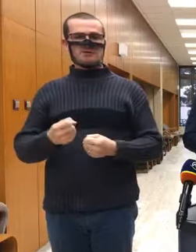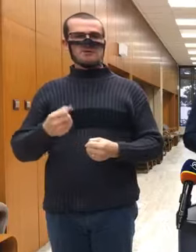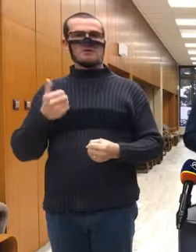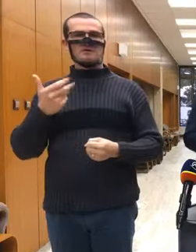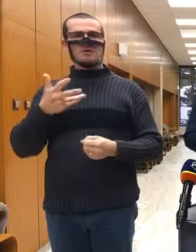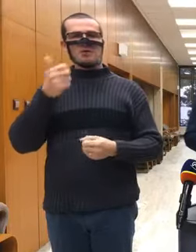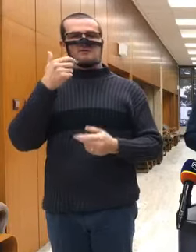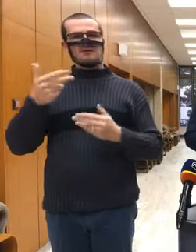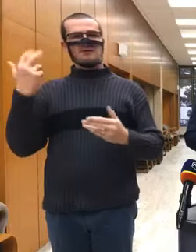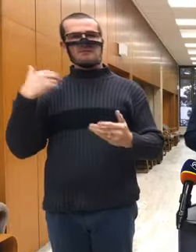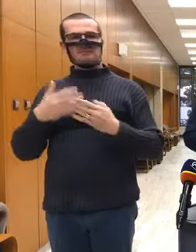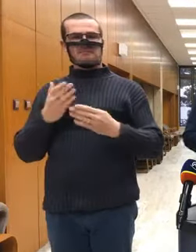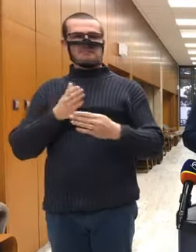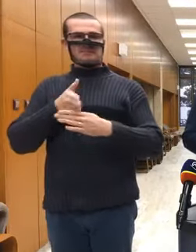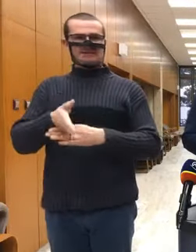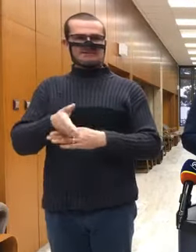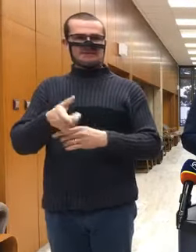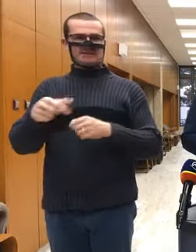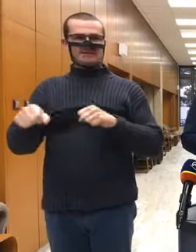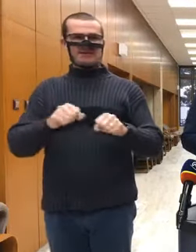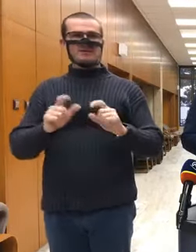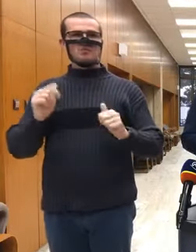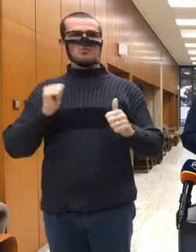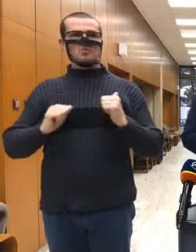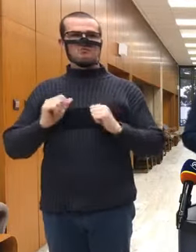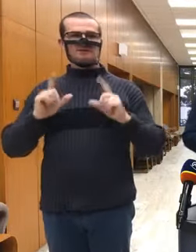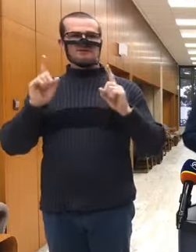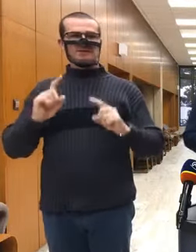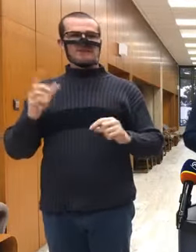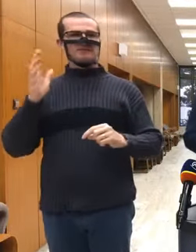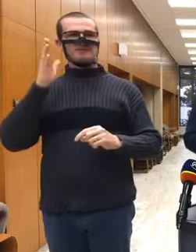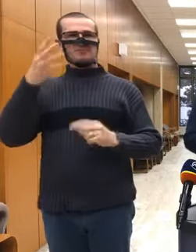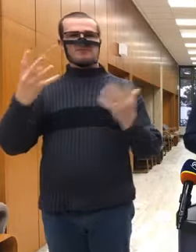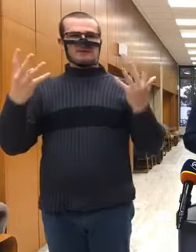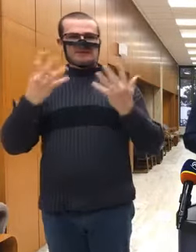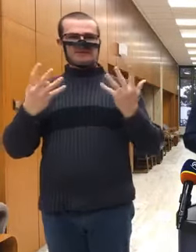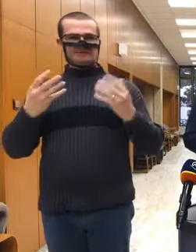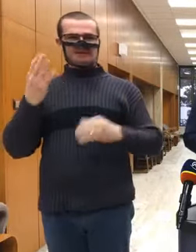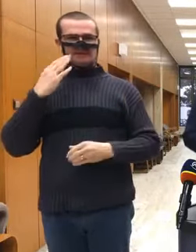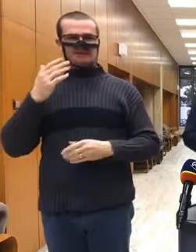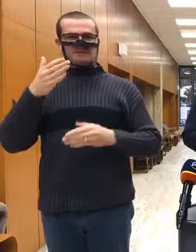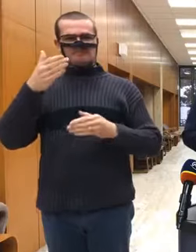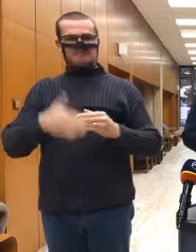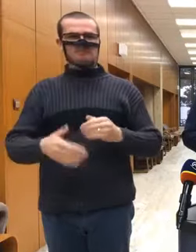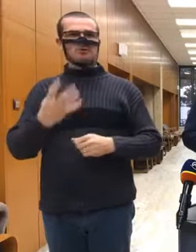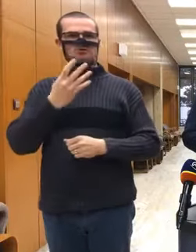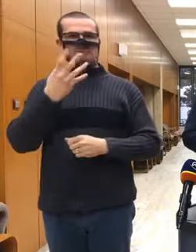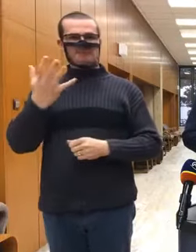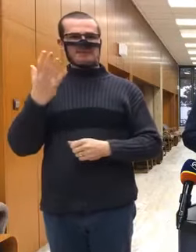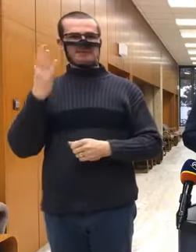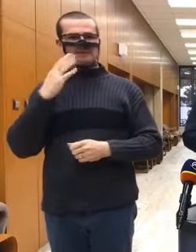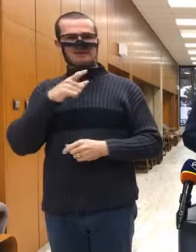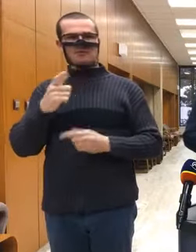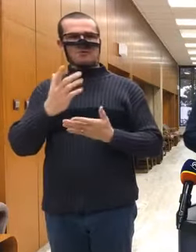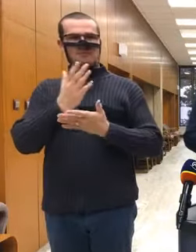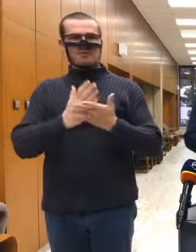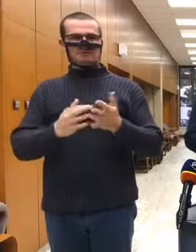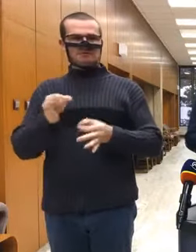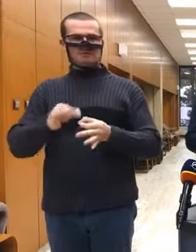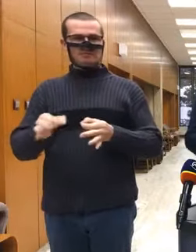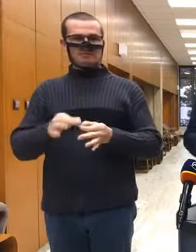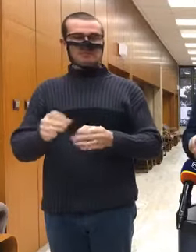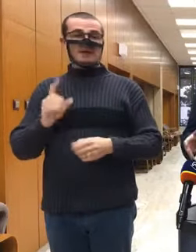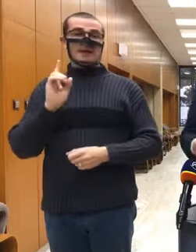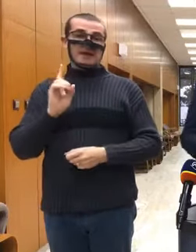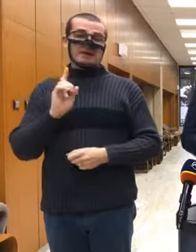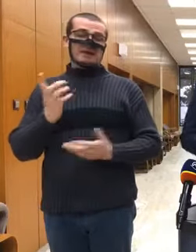dozadu presadiť na vláde, že núdzový stav nebude trvať 90 dní, ale 45, takže do polky novembra. Aj